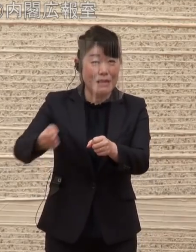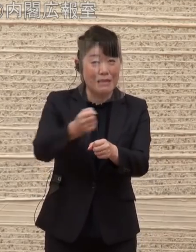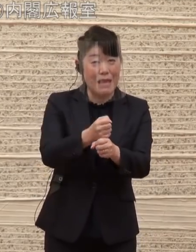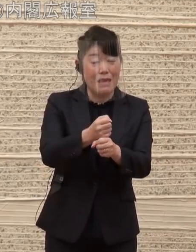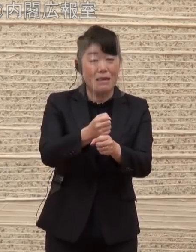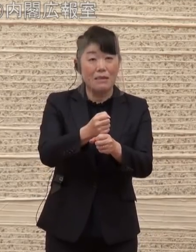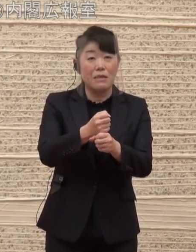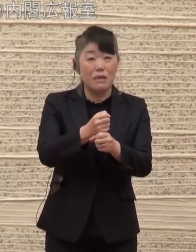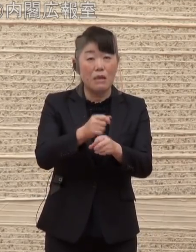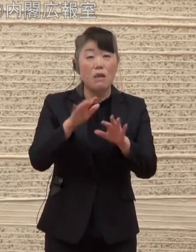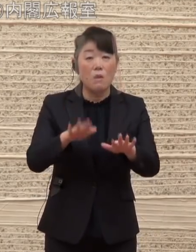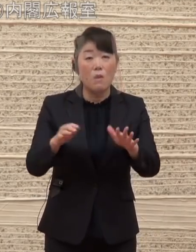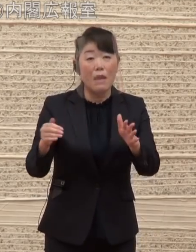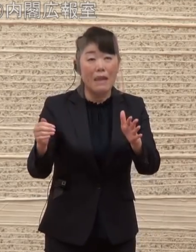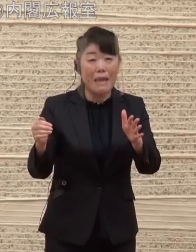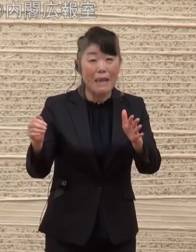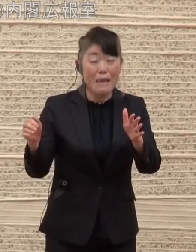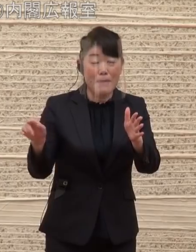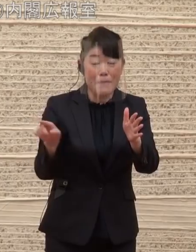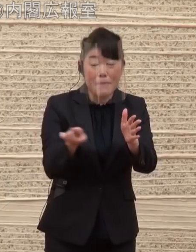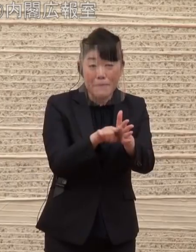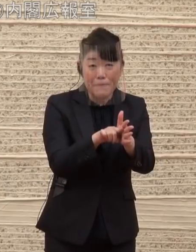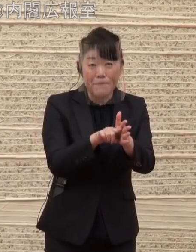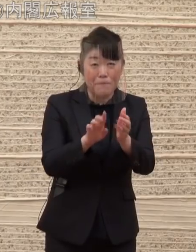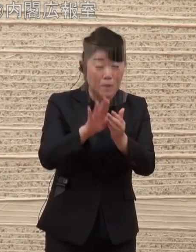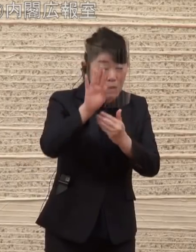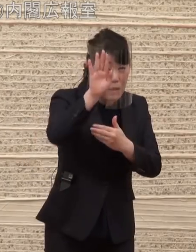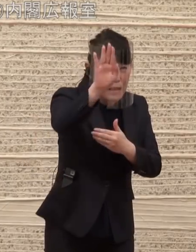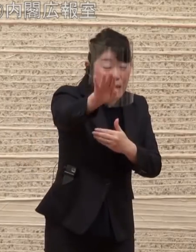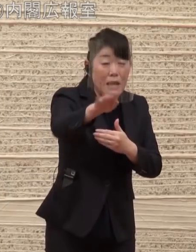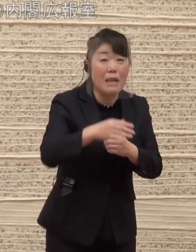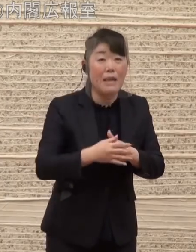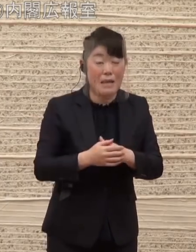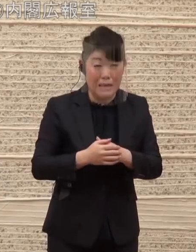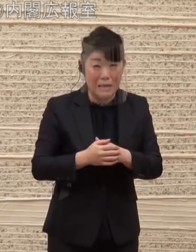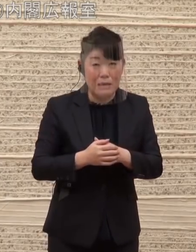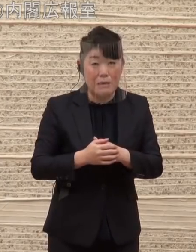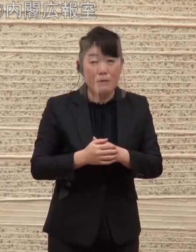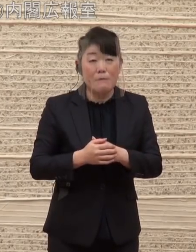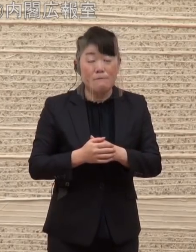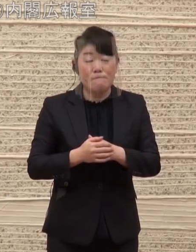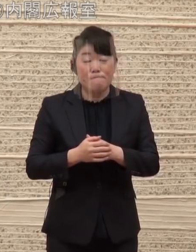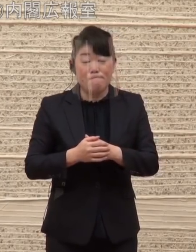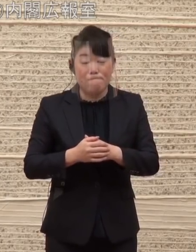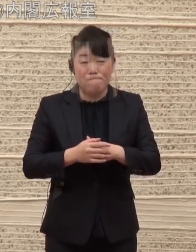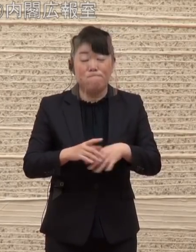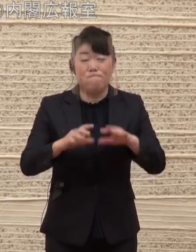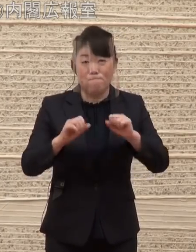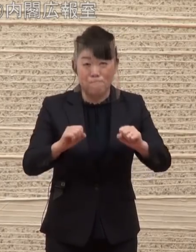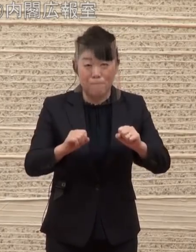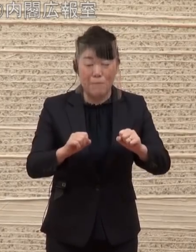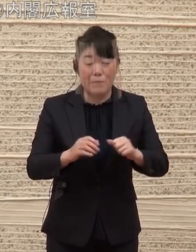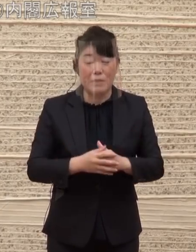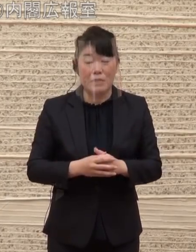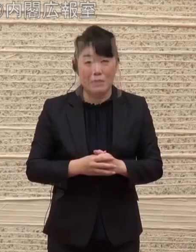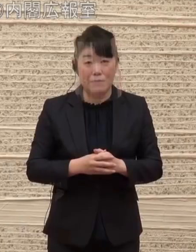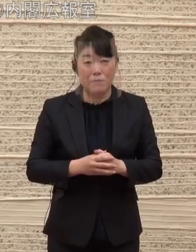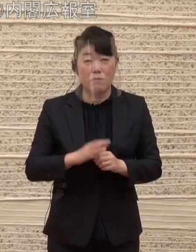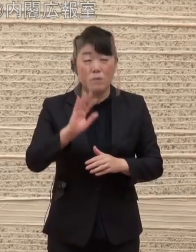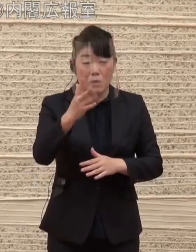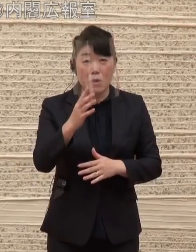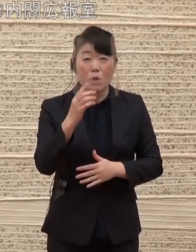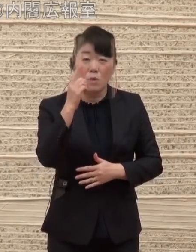も安倍政権の1丁目1番地でありますただ一点